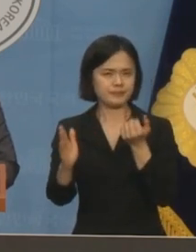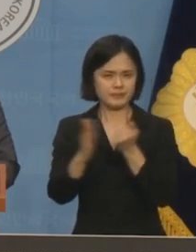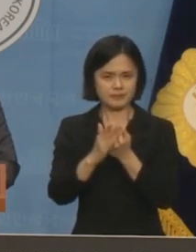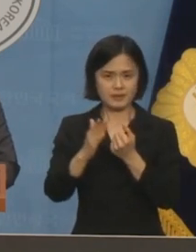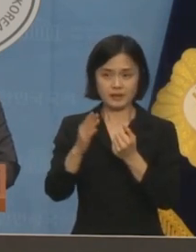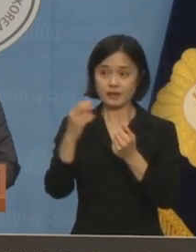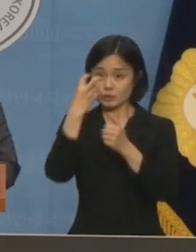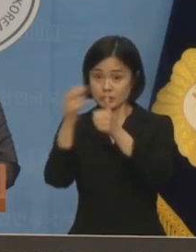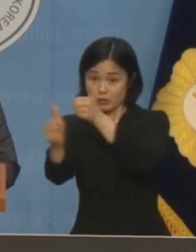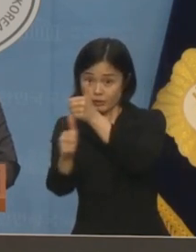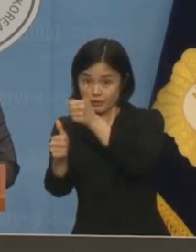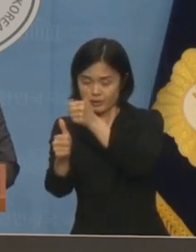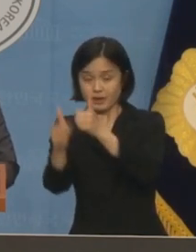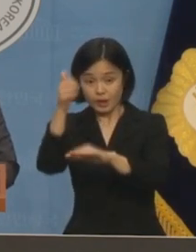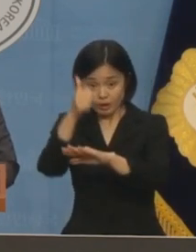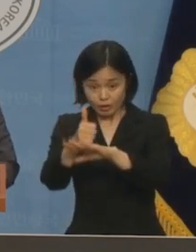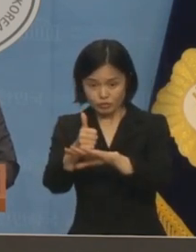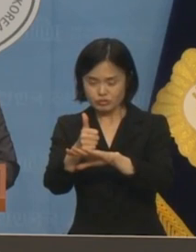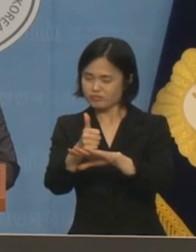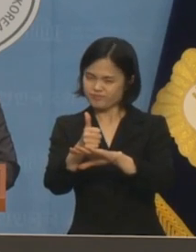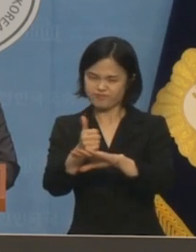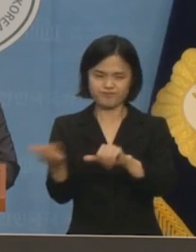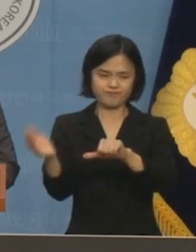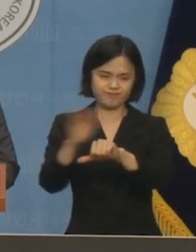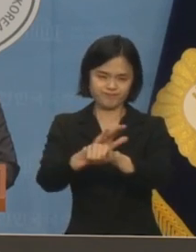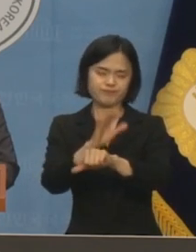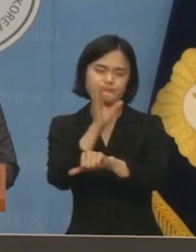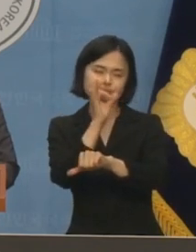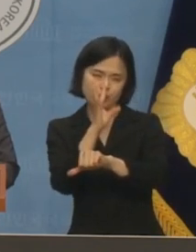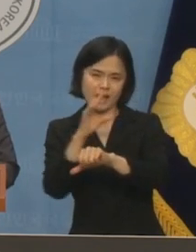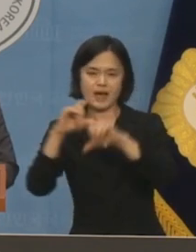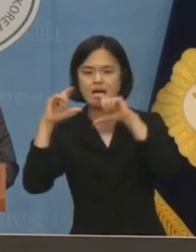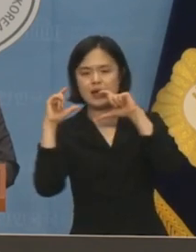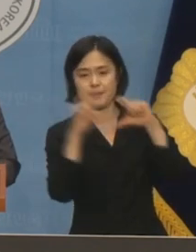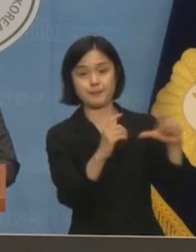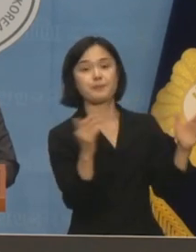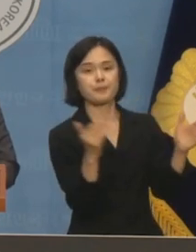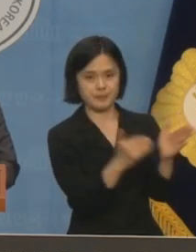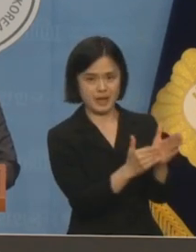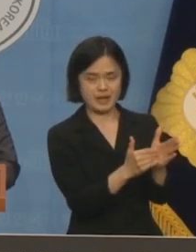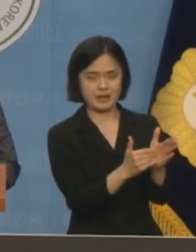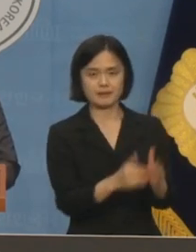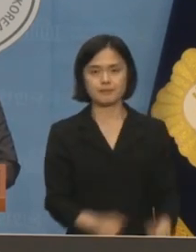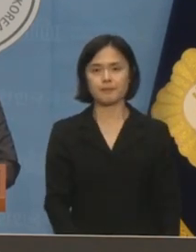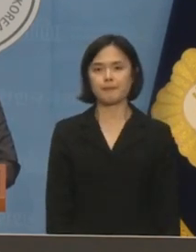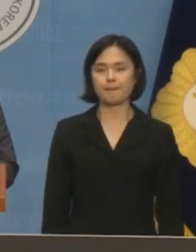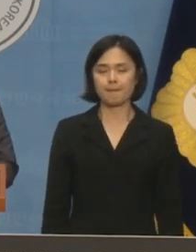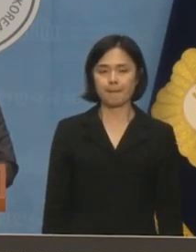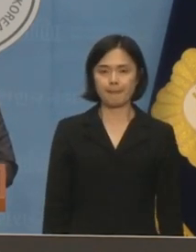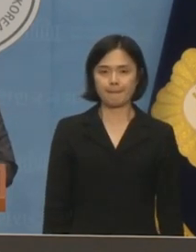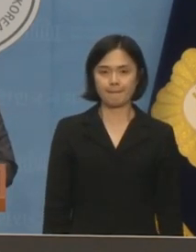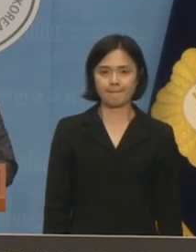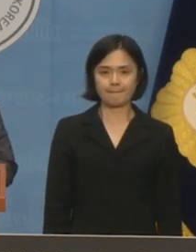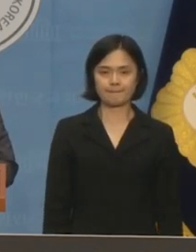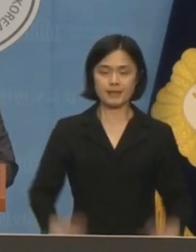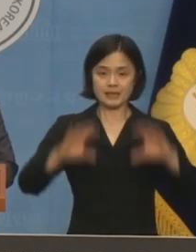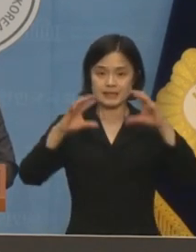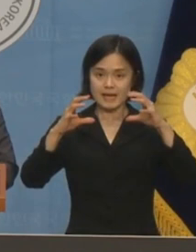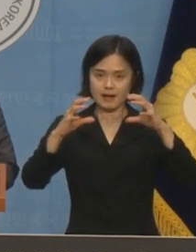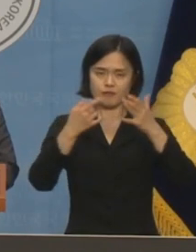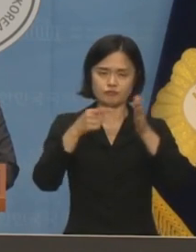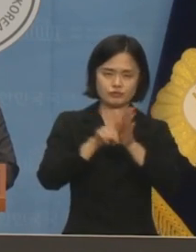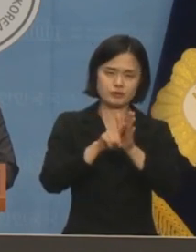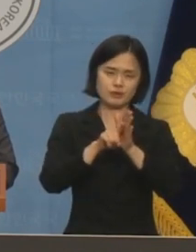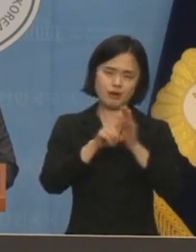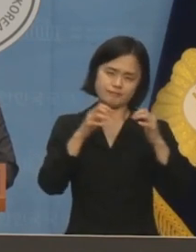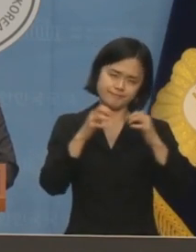것을 반대했고 결국 재판에 의해서 안장되지 못했습니다. 이처럼 나라를 지키다가